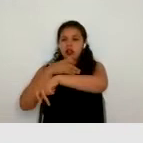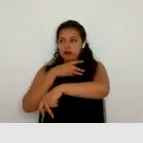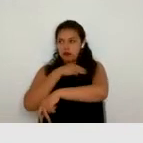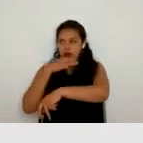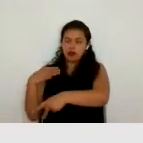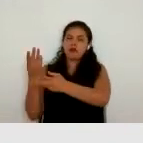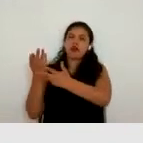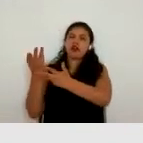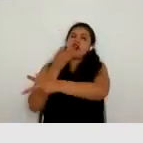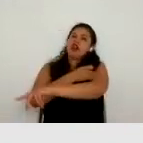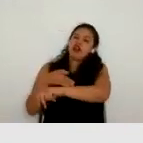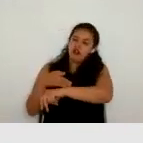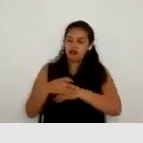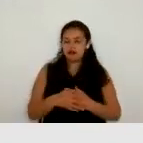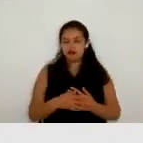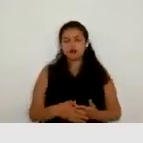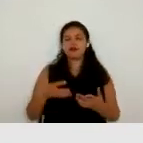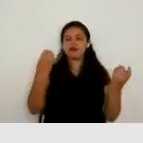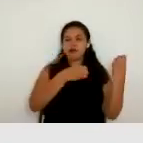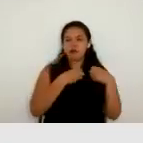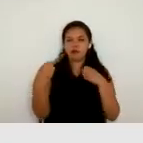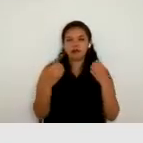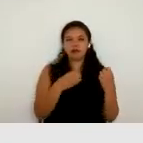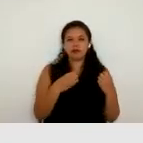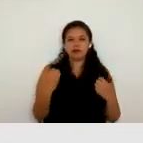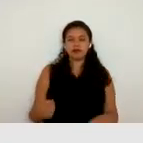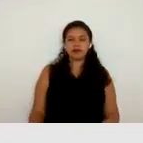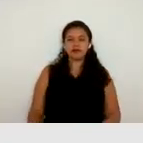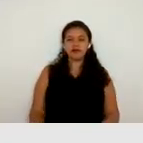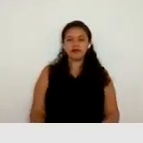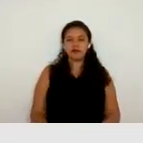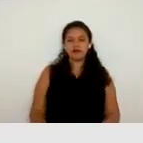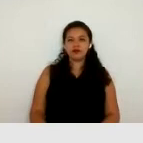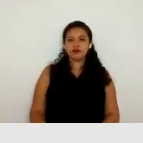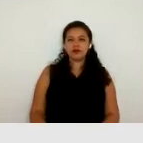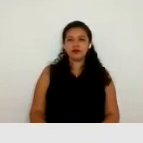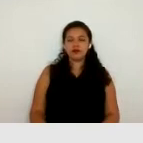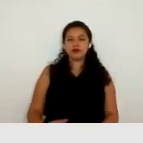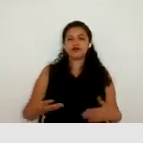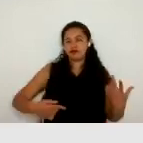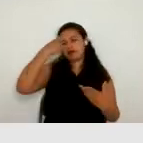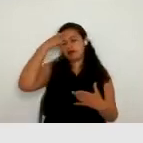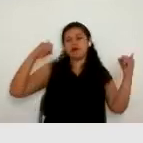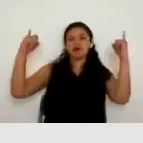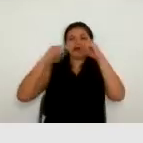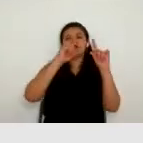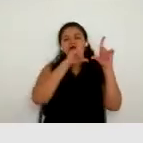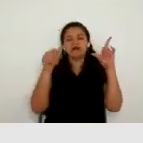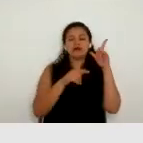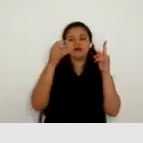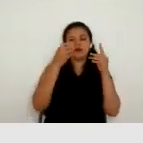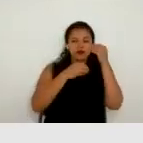aquí está lo de la ocupación y la de los puntajes del instituto nacional de la nutrición el